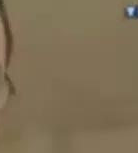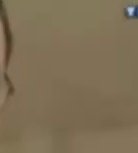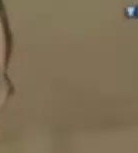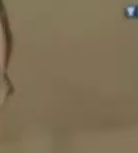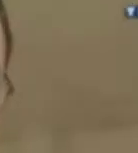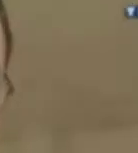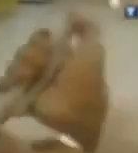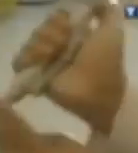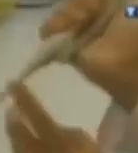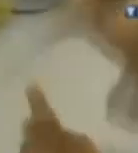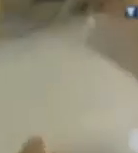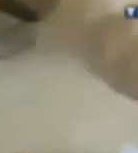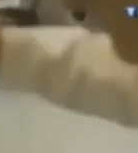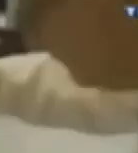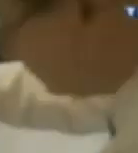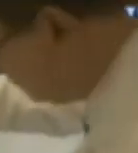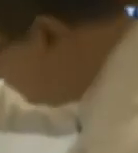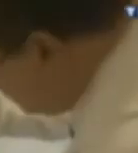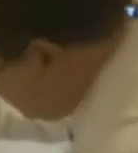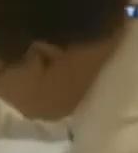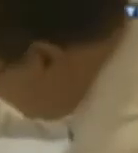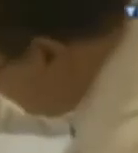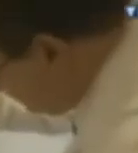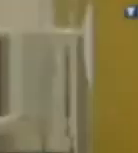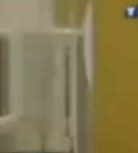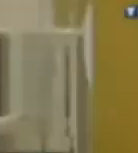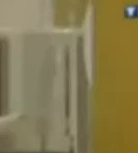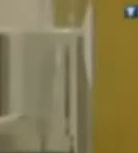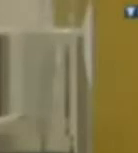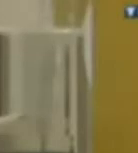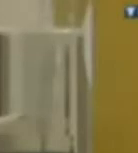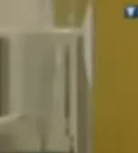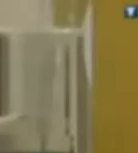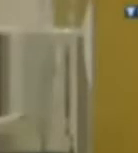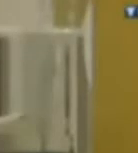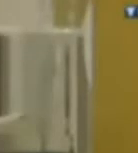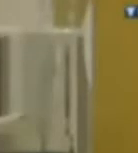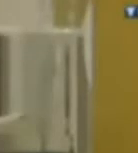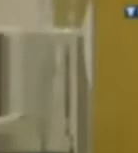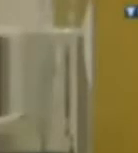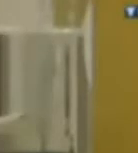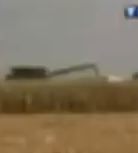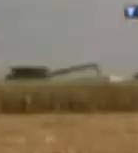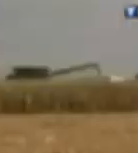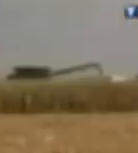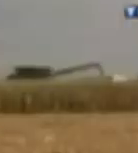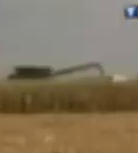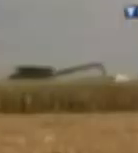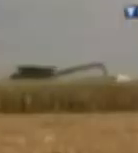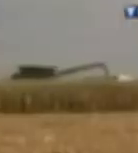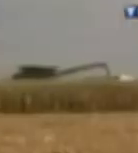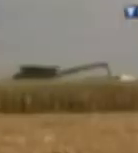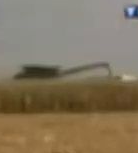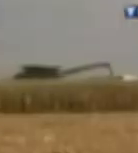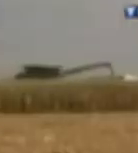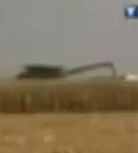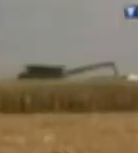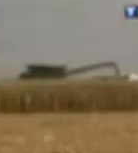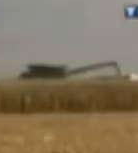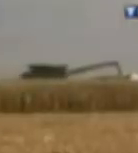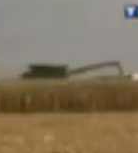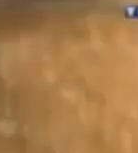esse estudo em total sigilo, justamente para evitar o lobby dos grandes grupos agroindustriais, né?